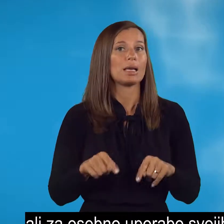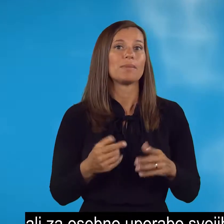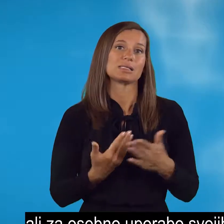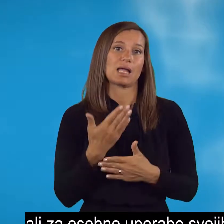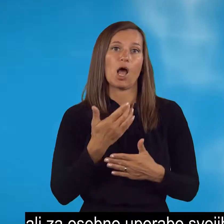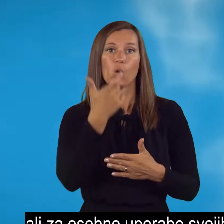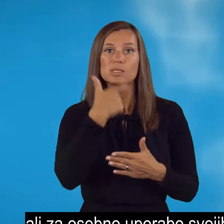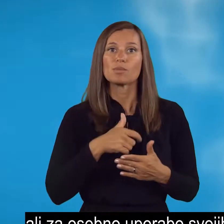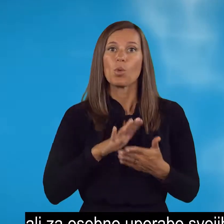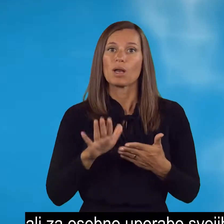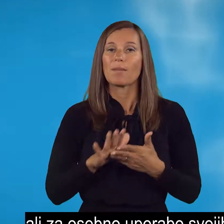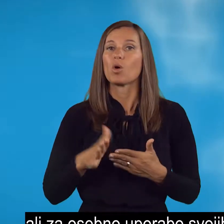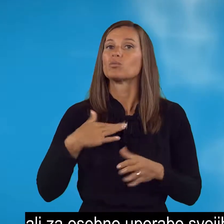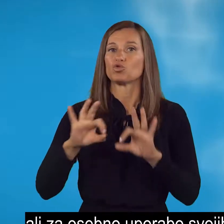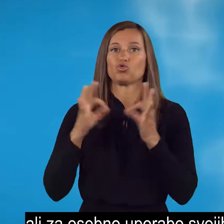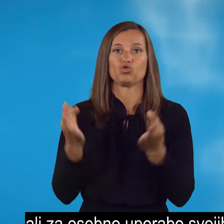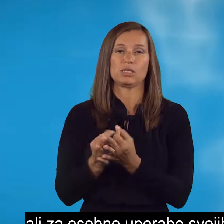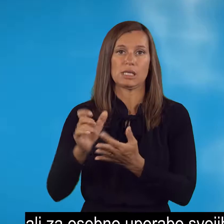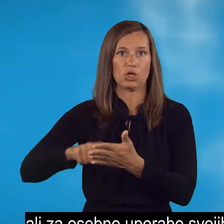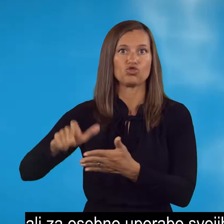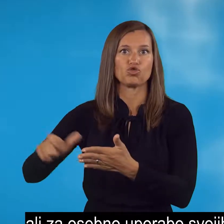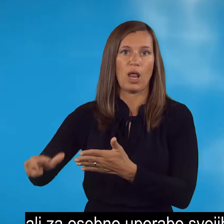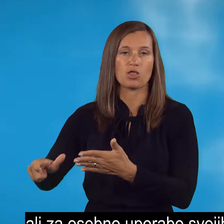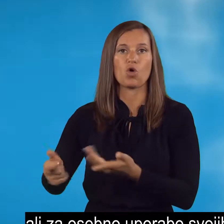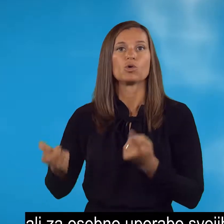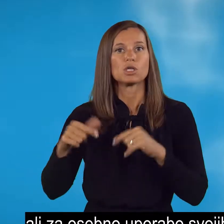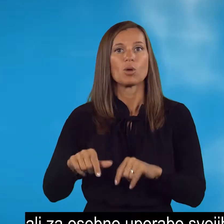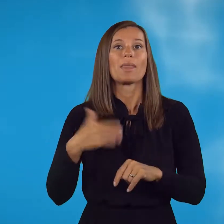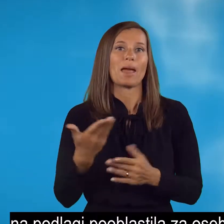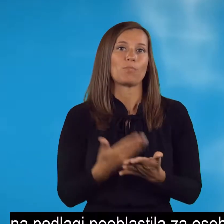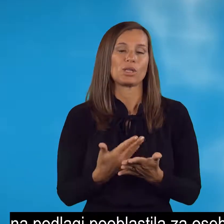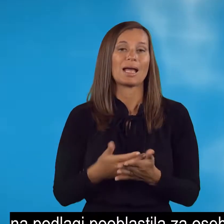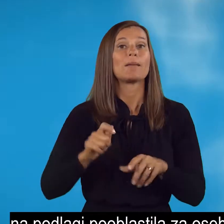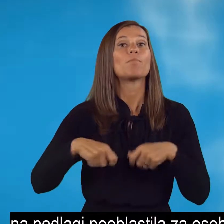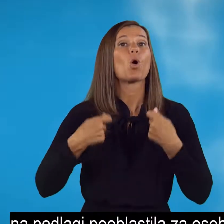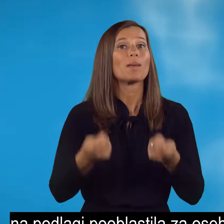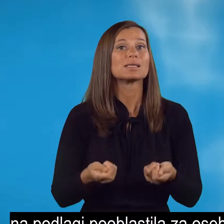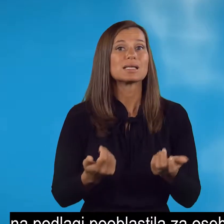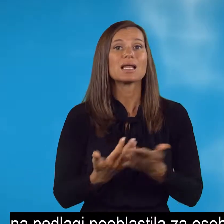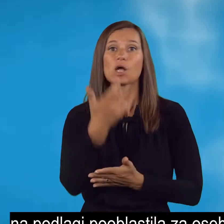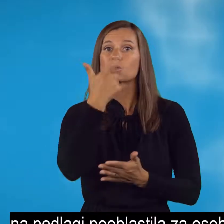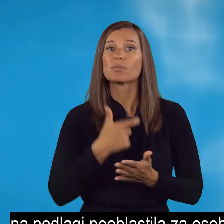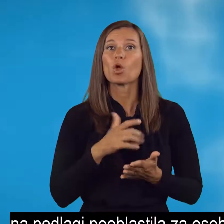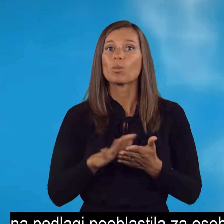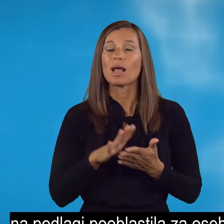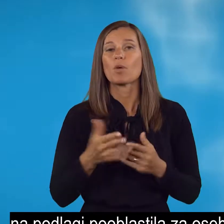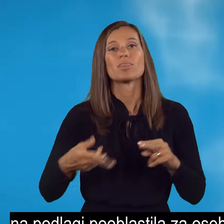ali za osebno uporabo svojih družinskih članov oziroma na podlagi pooblastila za osebno uporabo največ